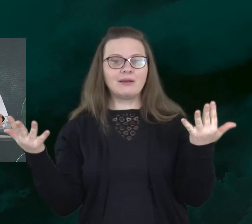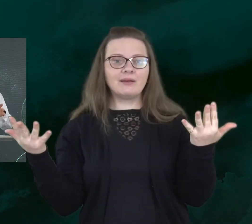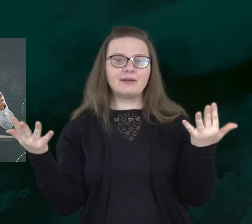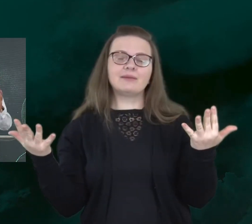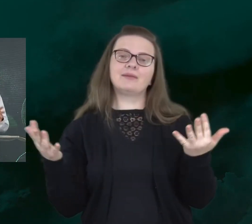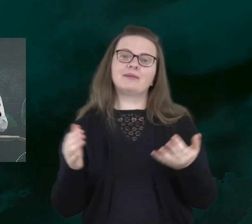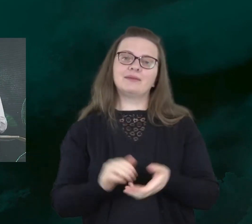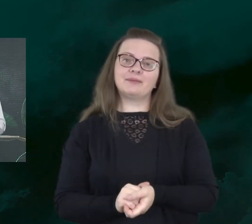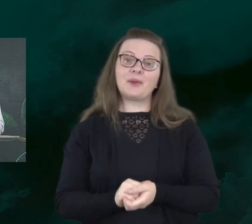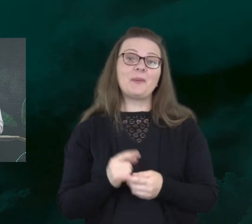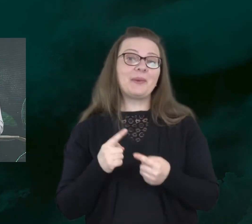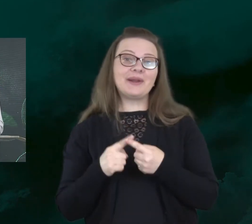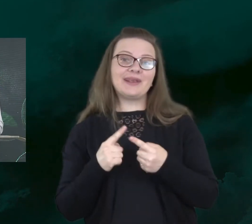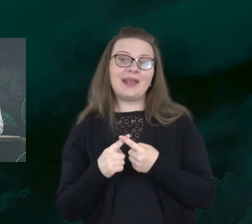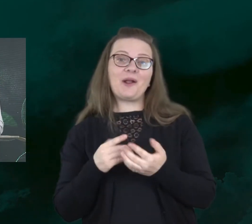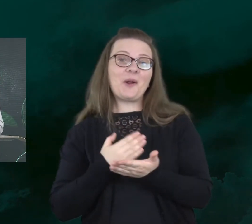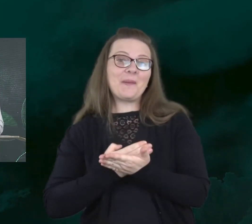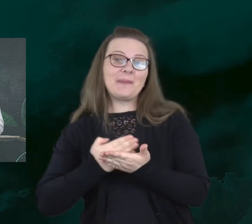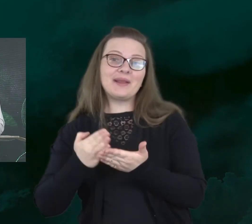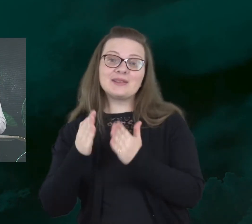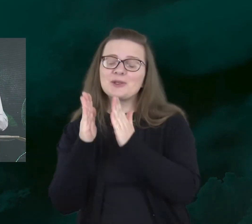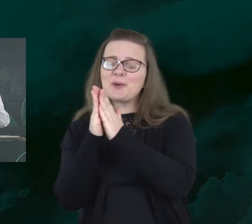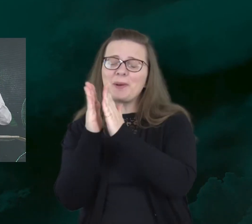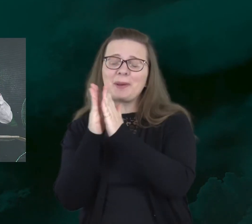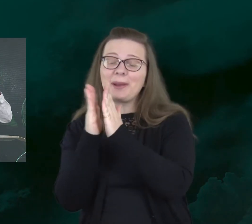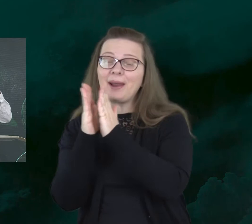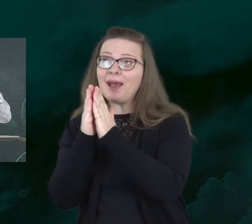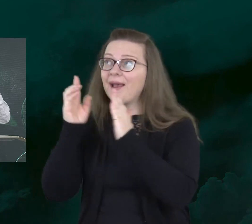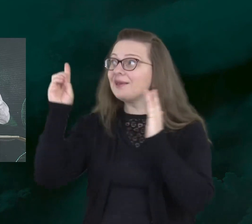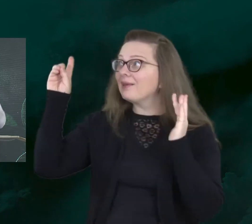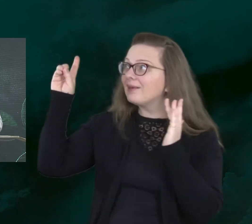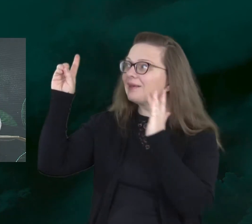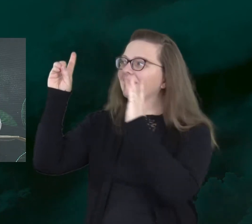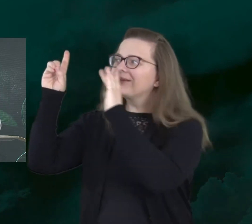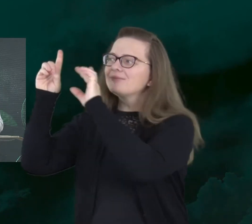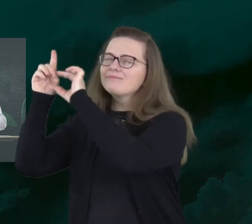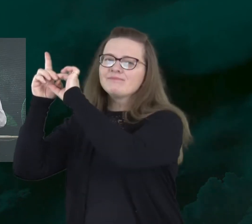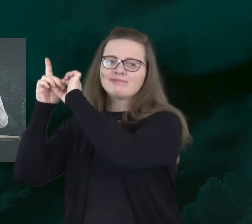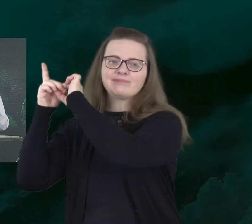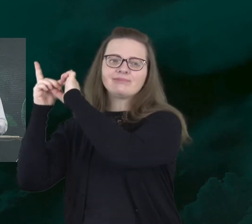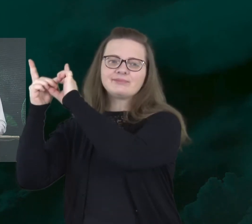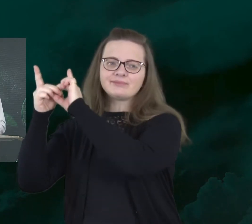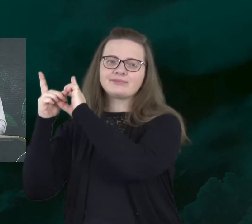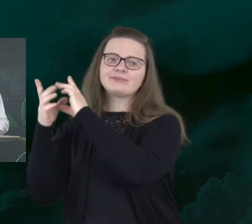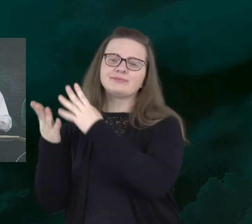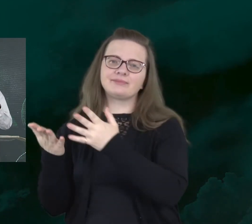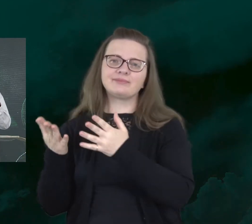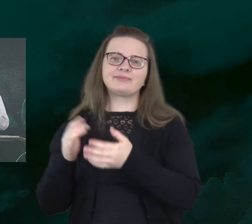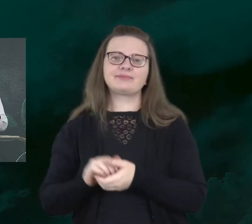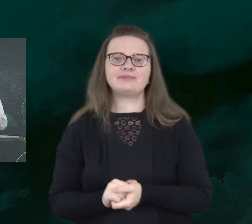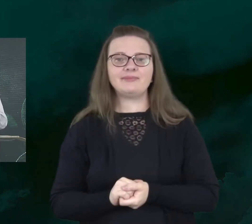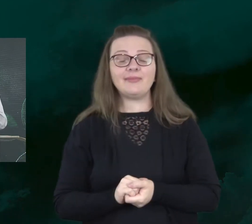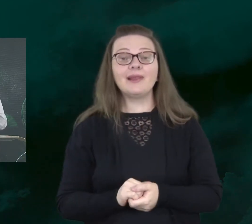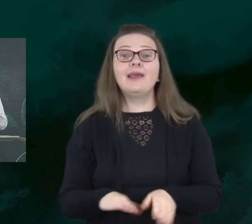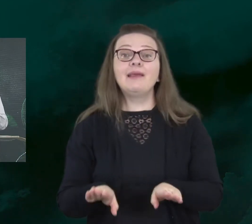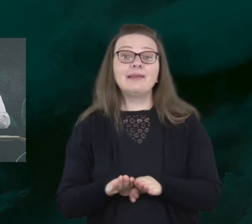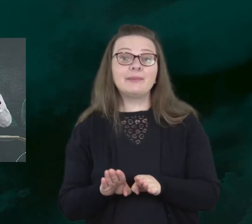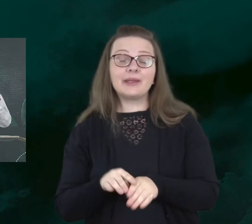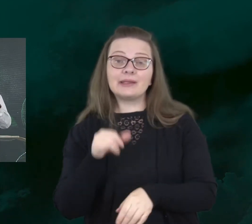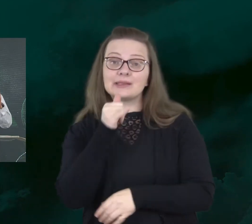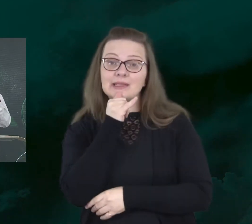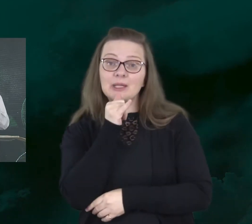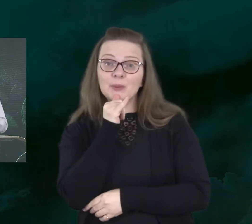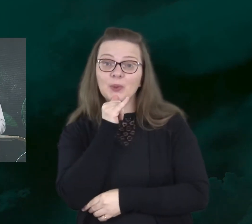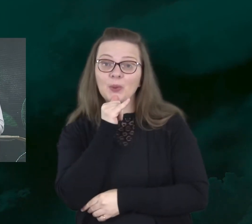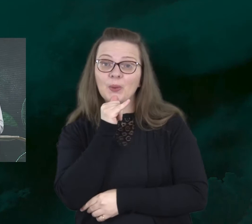oração reconectaram as pessoas com Deus. E alguns com problema de desemprego, o Senhor fez milagre. Questão de doença,